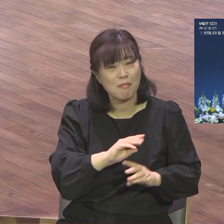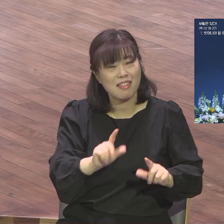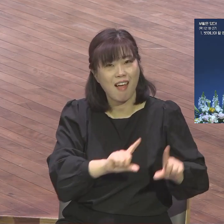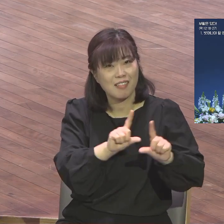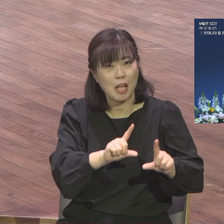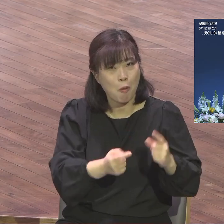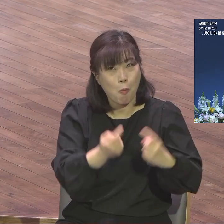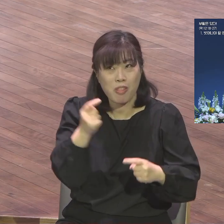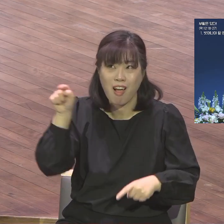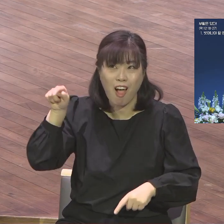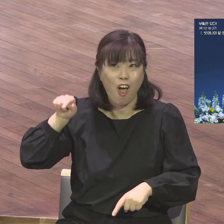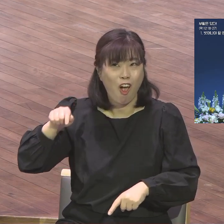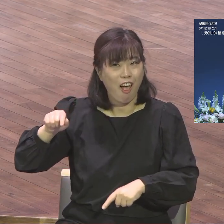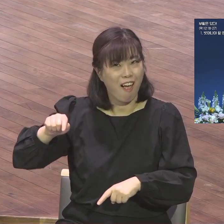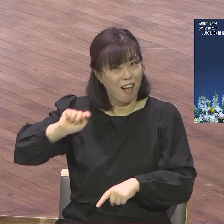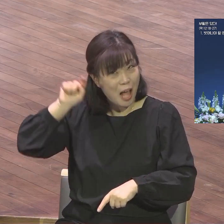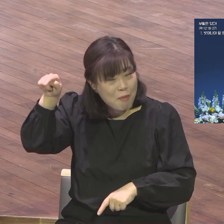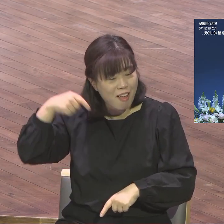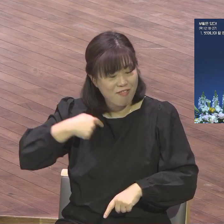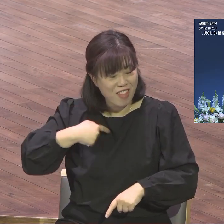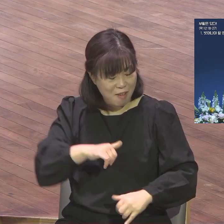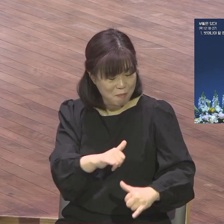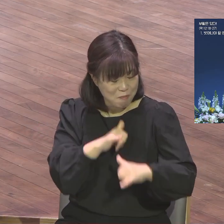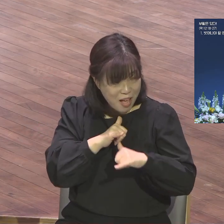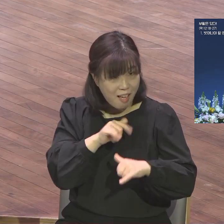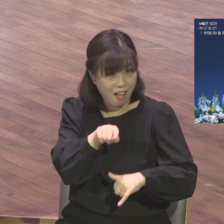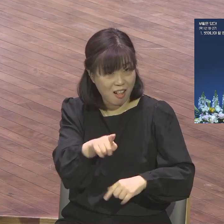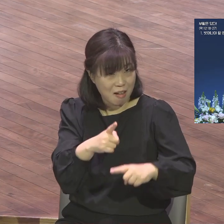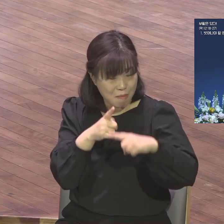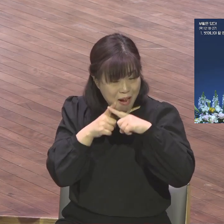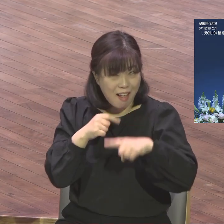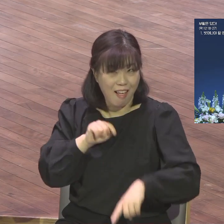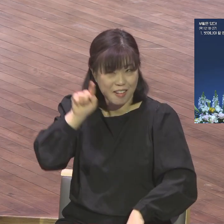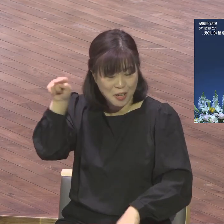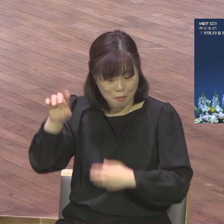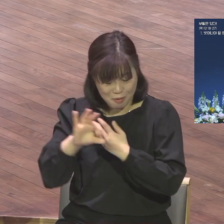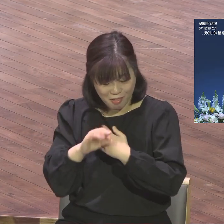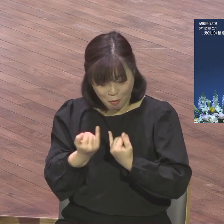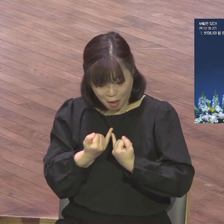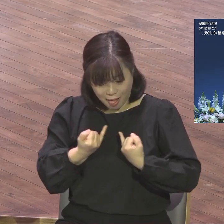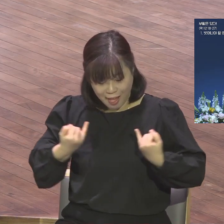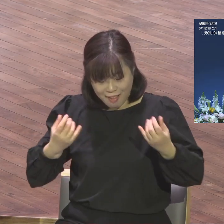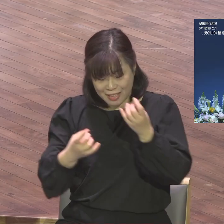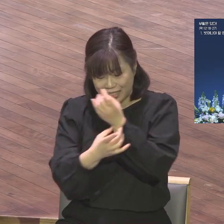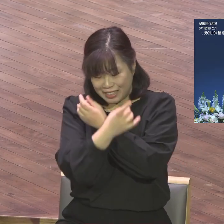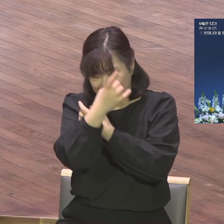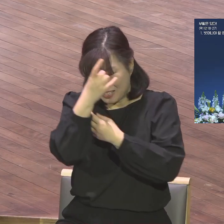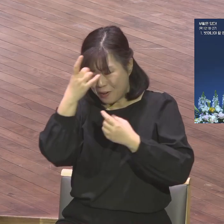천국을 오해도 지하도 저 무슬림들을 한참 오해한 거예요.